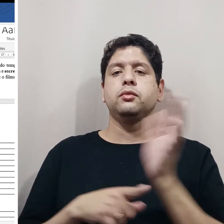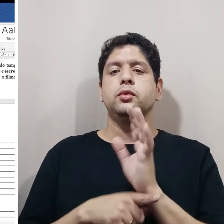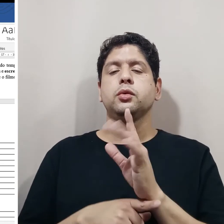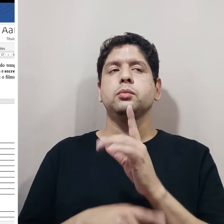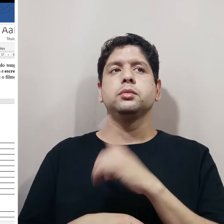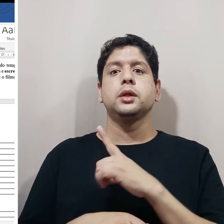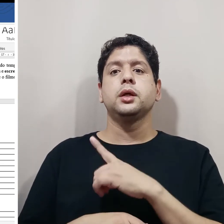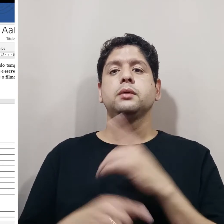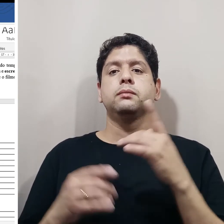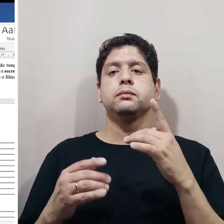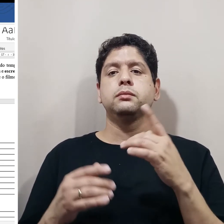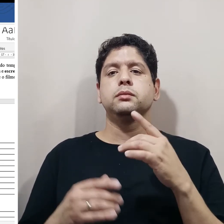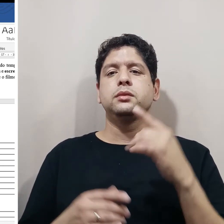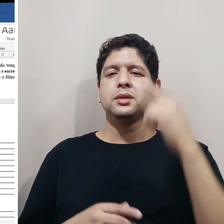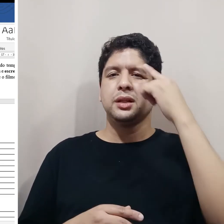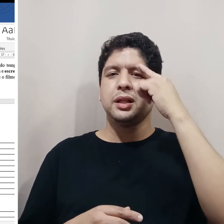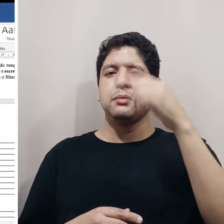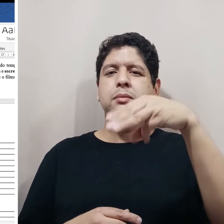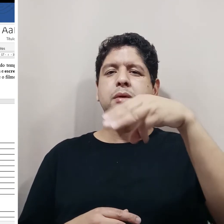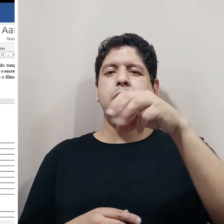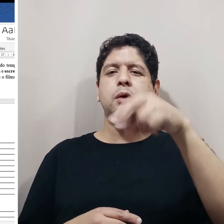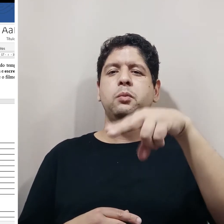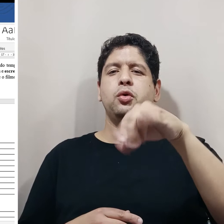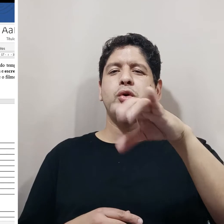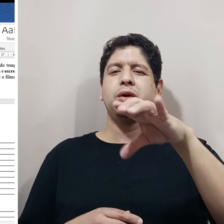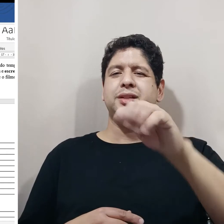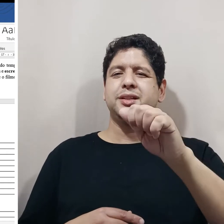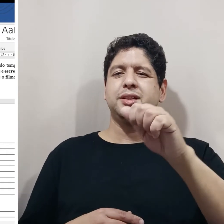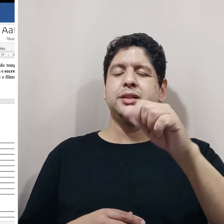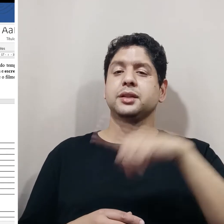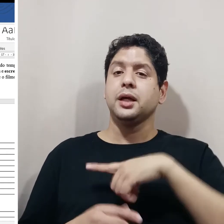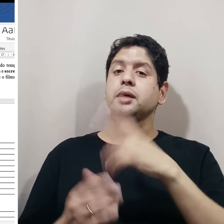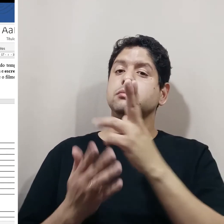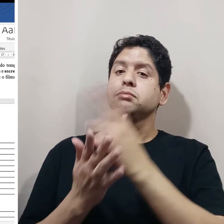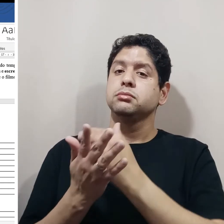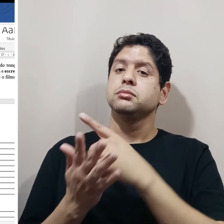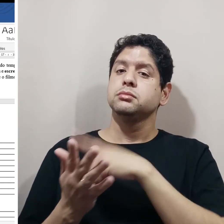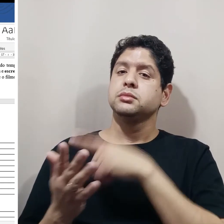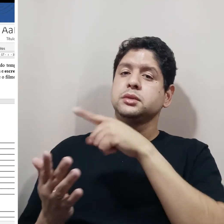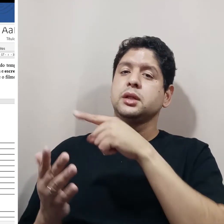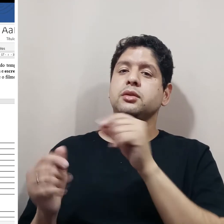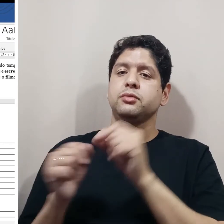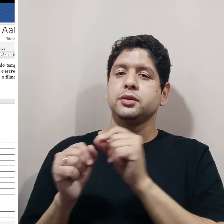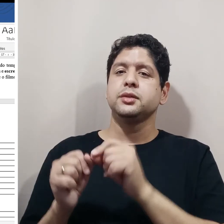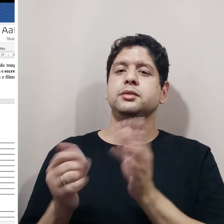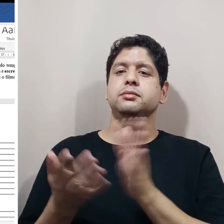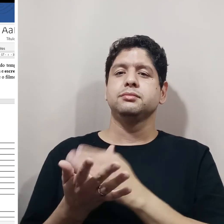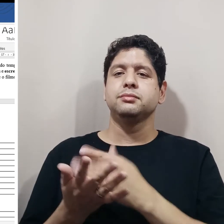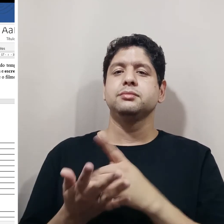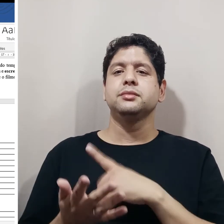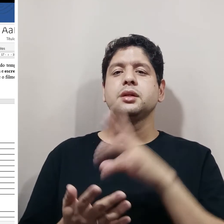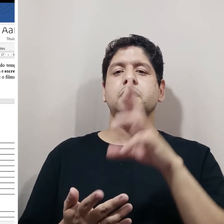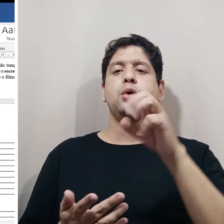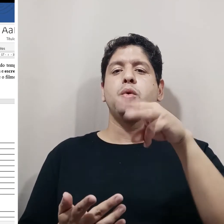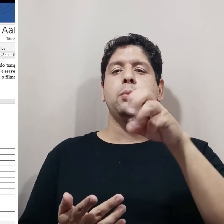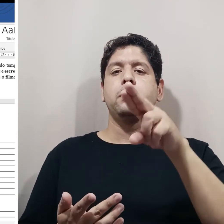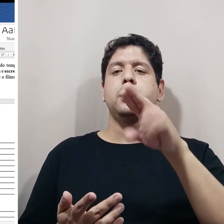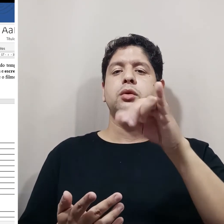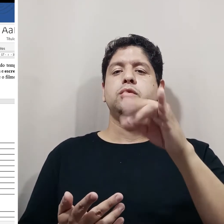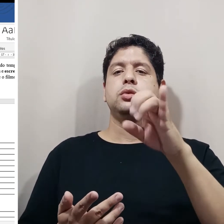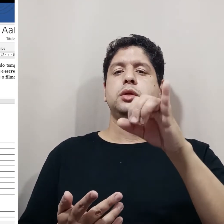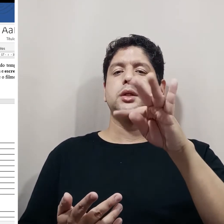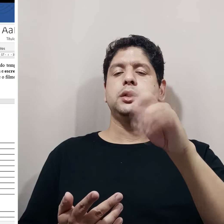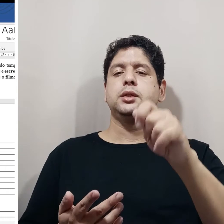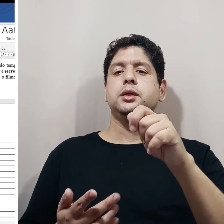conseguir encontrar filmes, né, a gente também tem outros tipos de versões. Tem inclusive versão da Turma